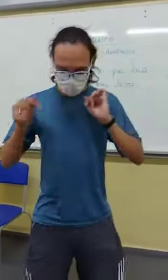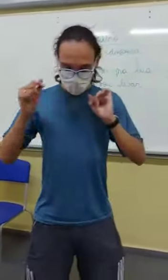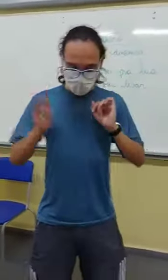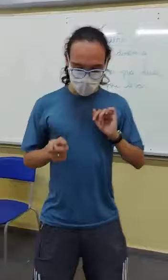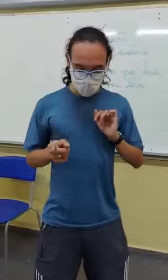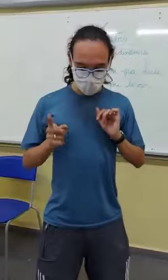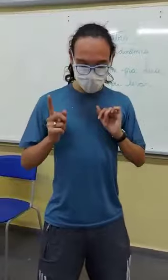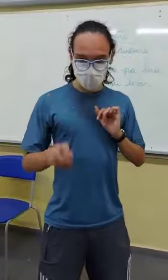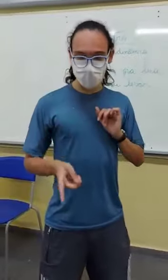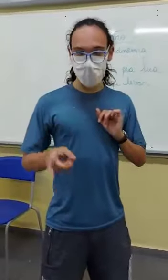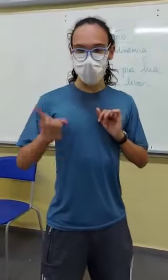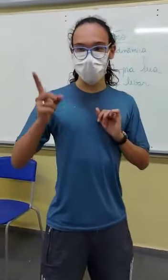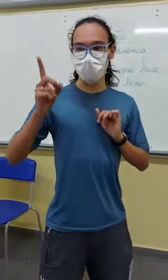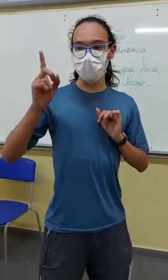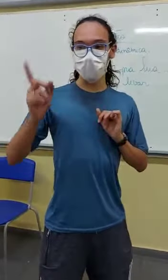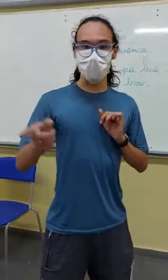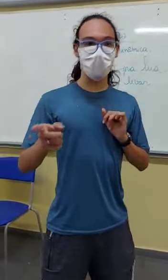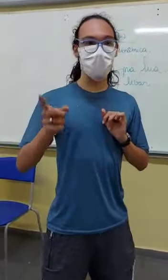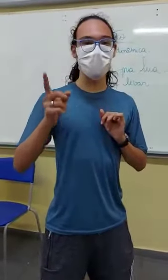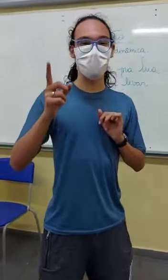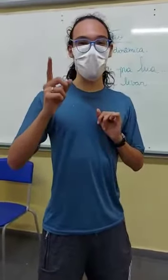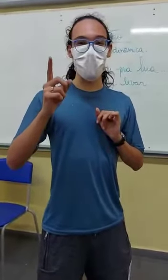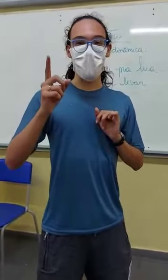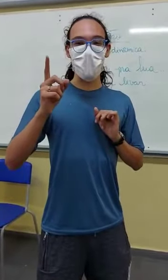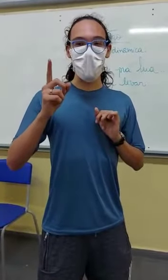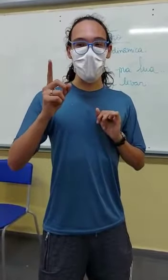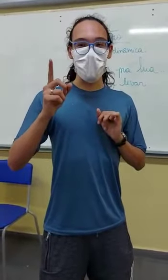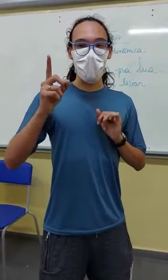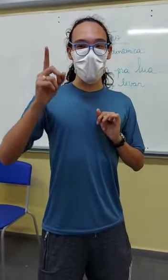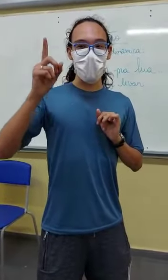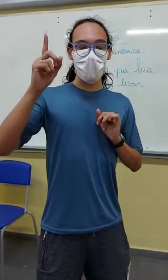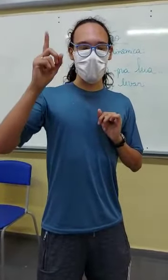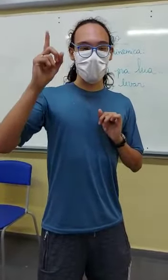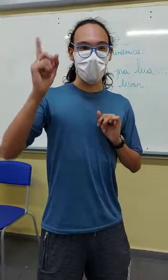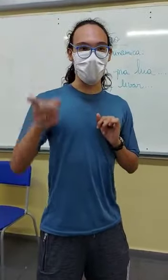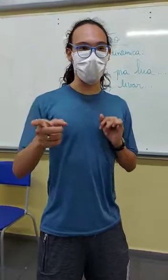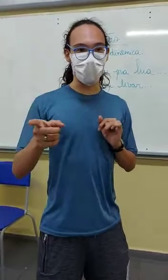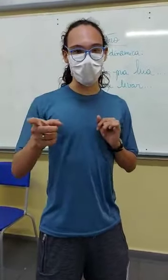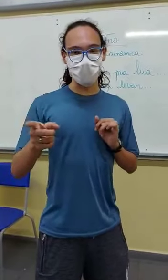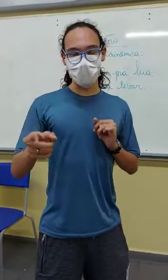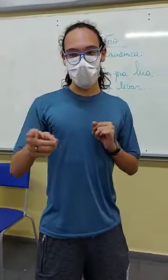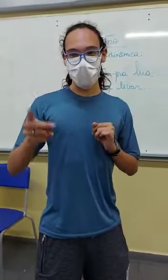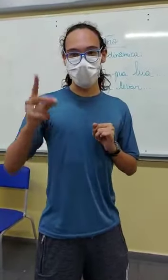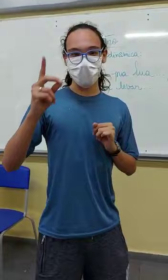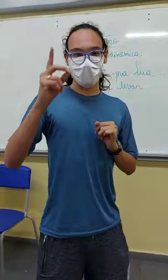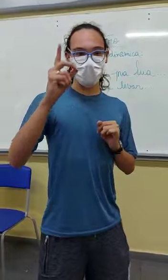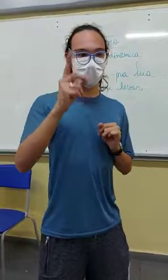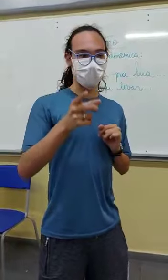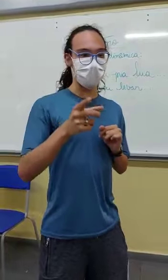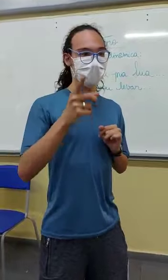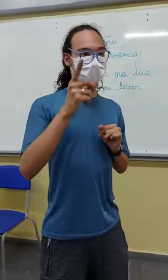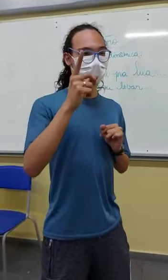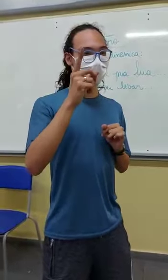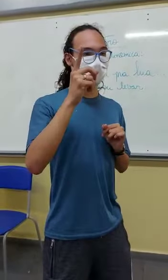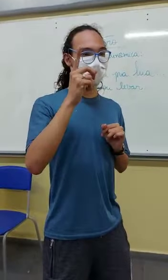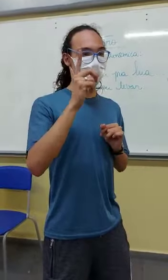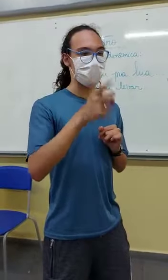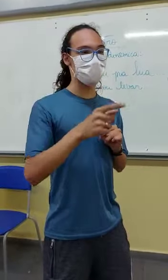Eu vou pra lua e eu levar a minha mochila, a mesa, meu fone, meu tênis, meu